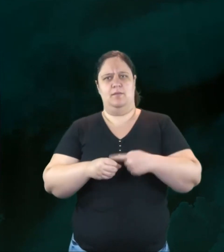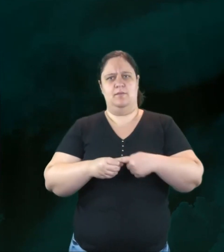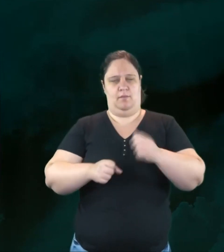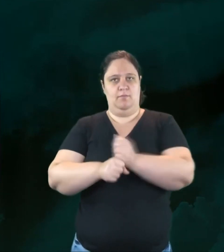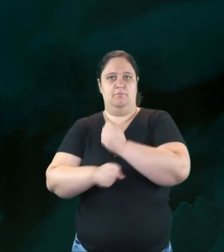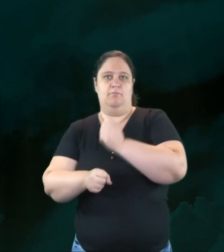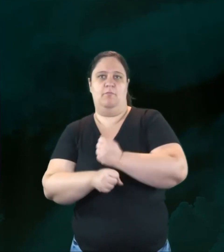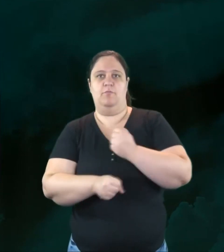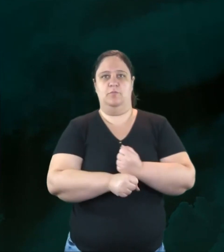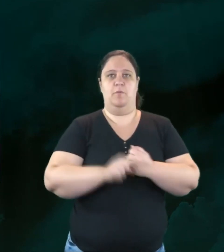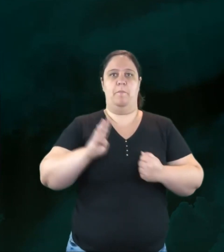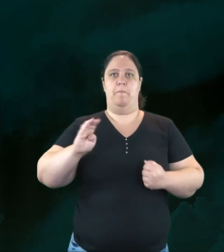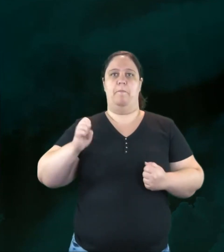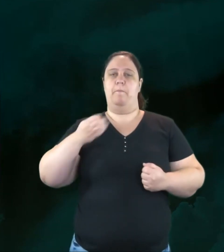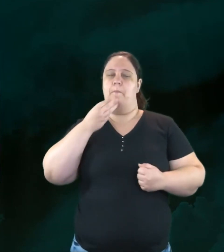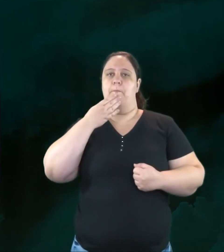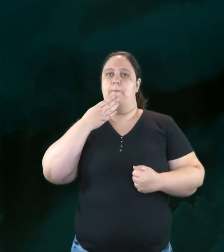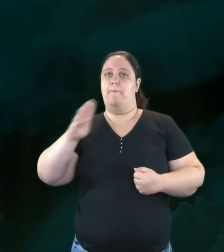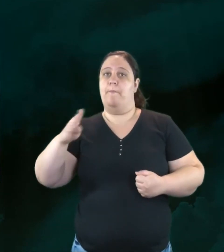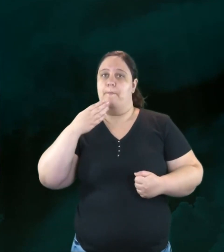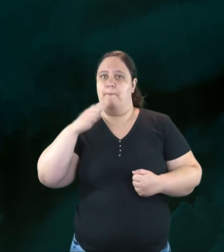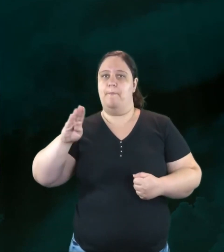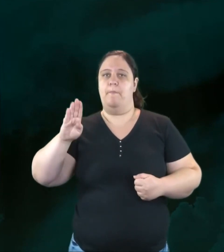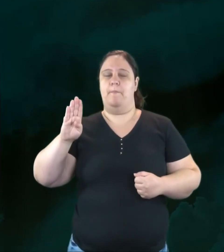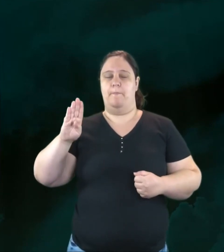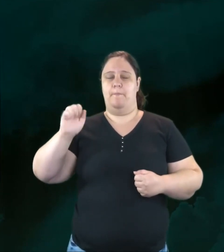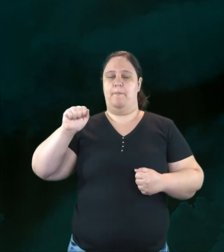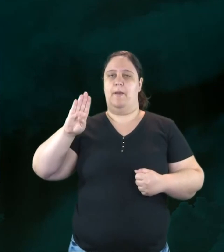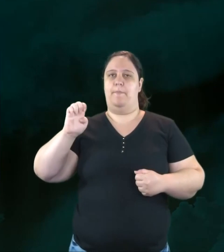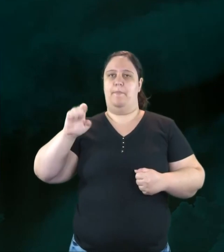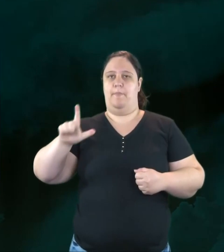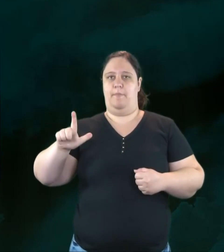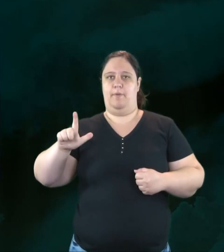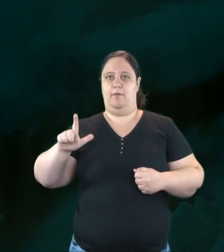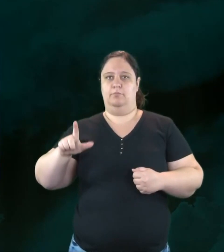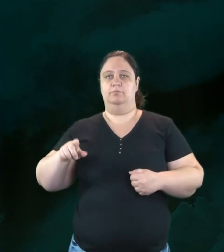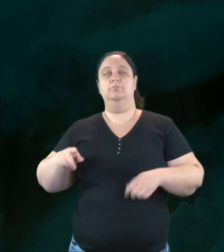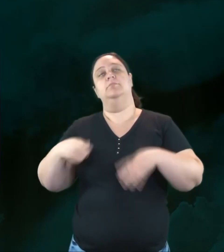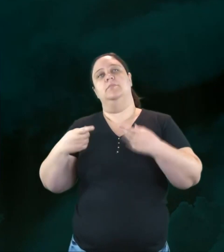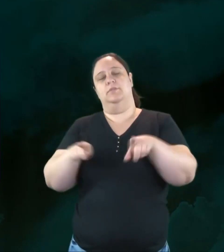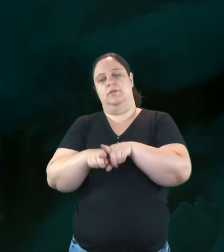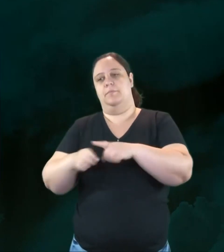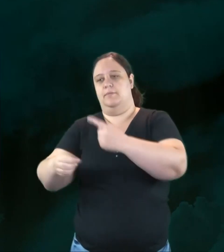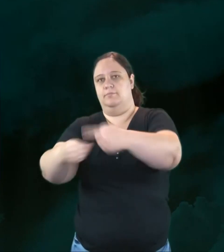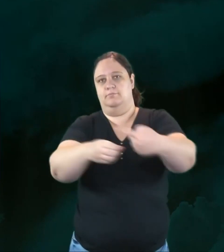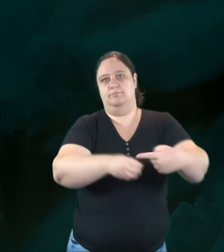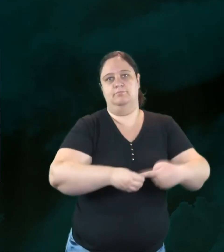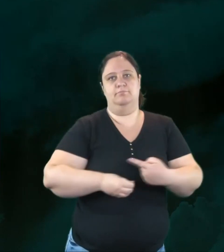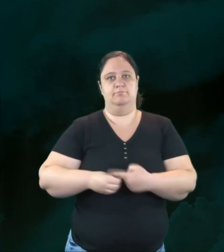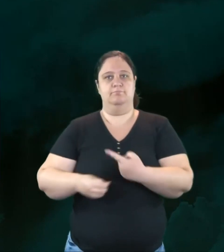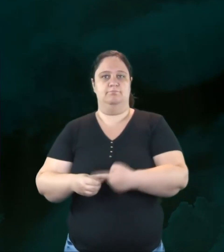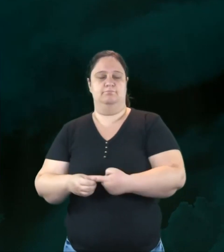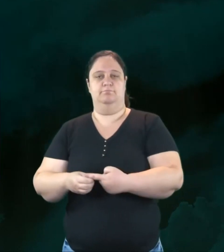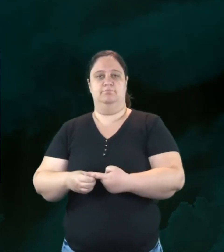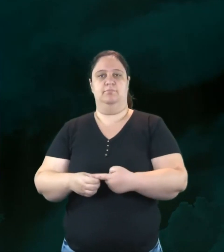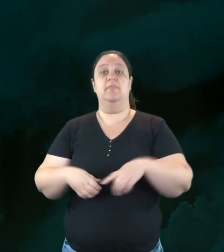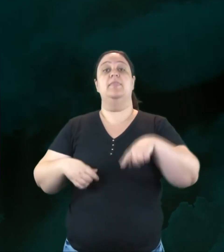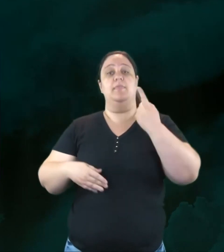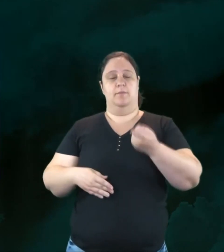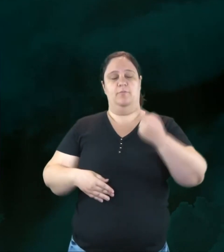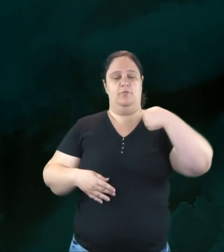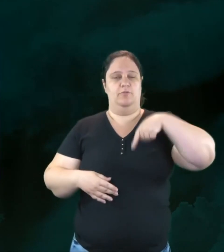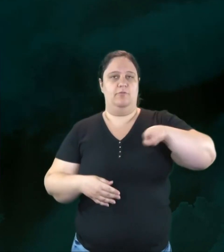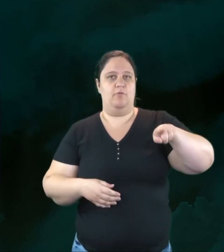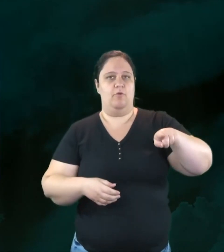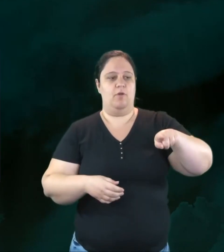Babel, e os arredores, e outras cidades na região de Sinar, Babel. E depois ele foi para outra